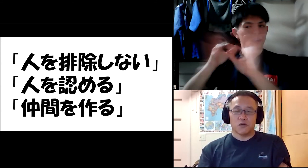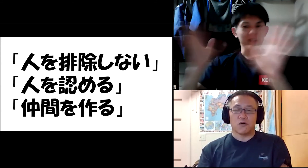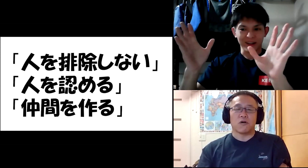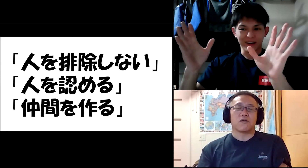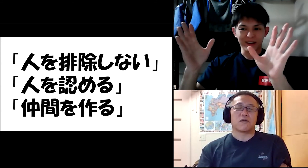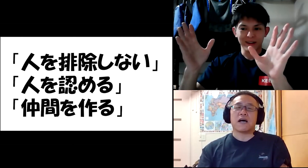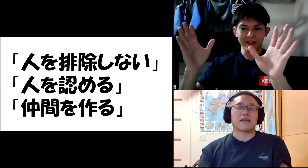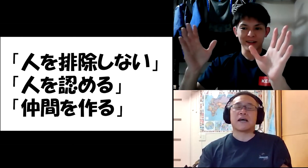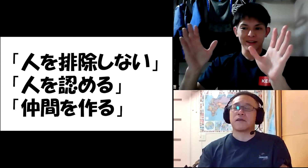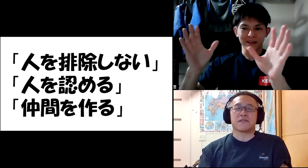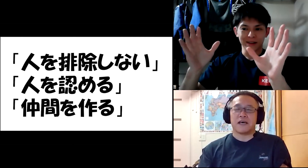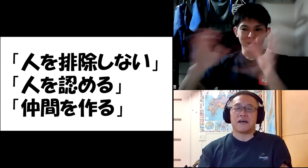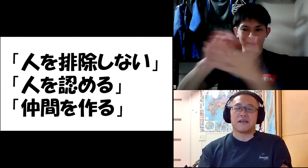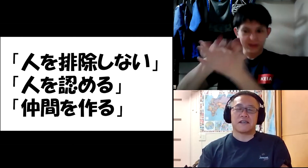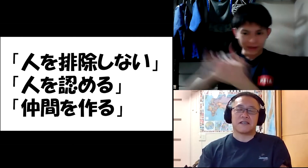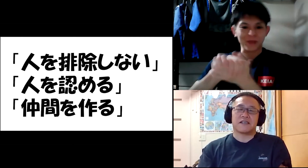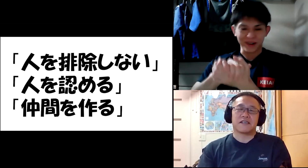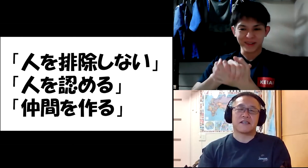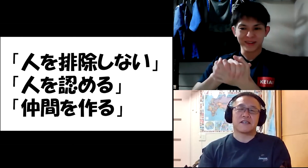老、長、関係ありません。